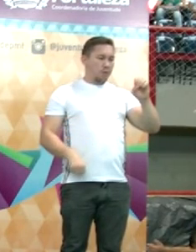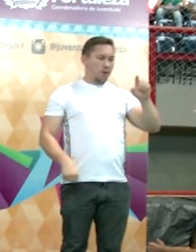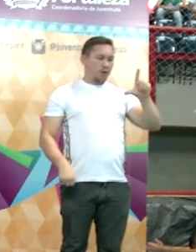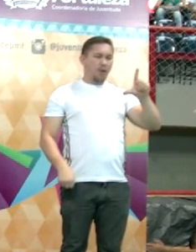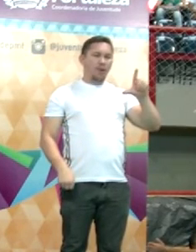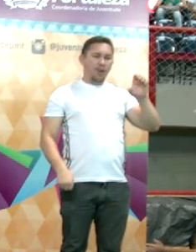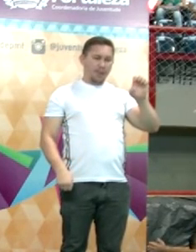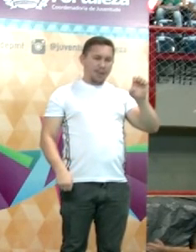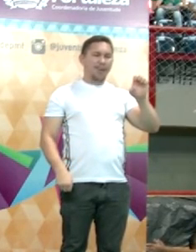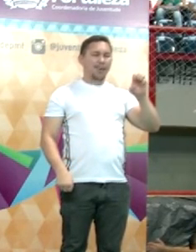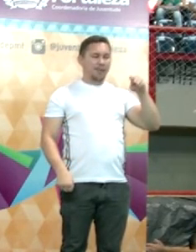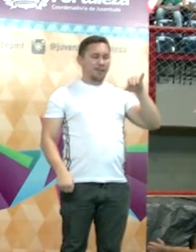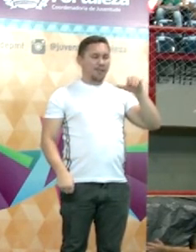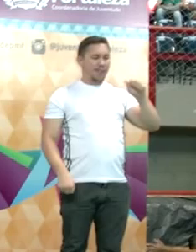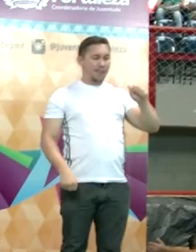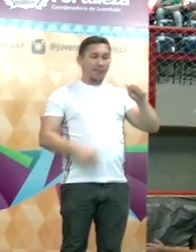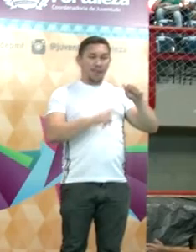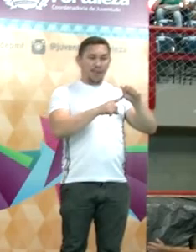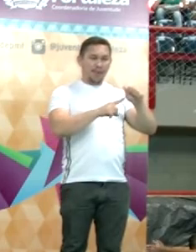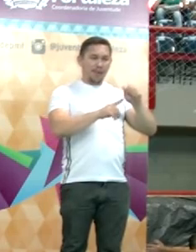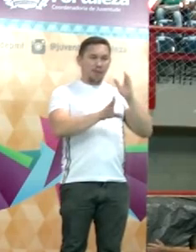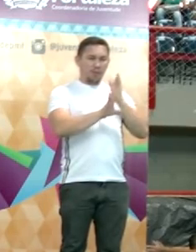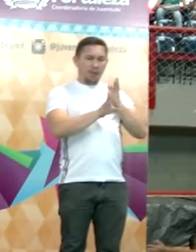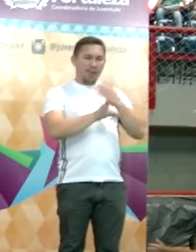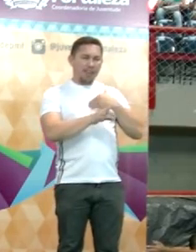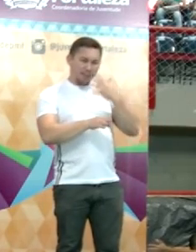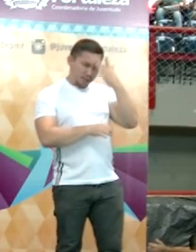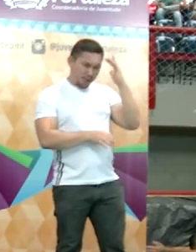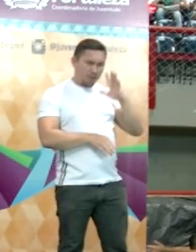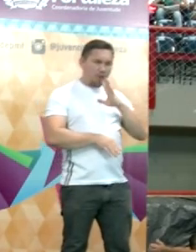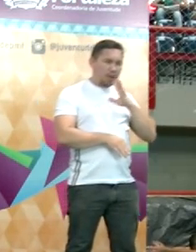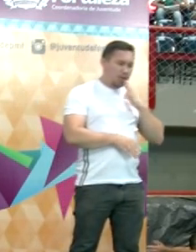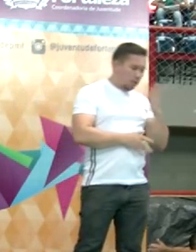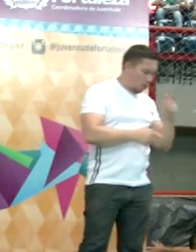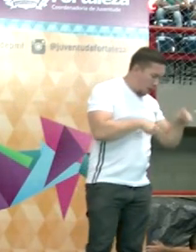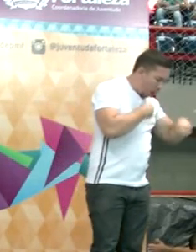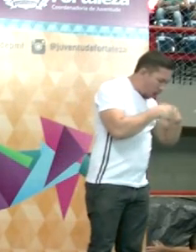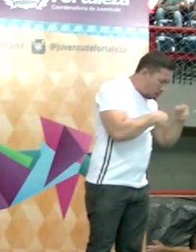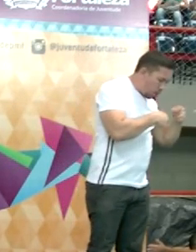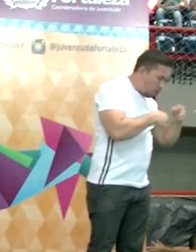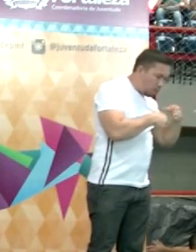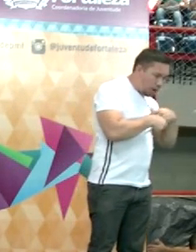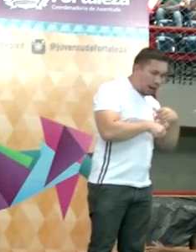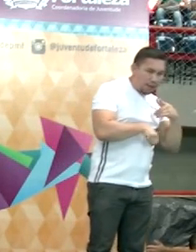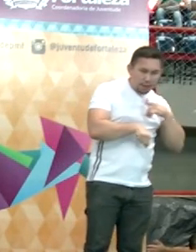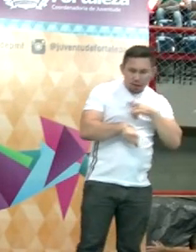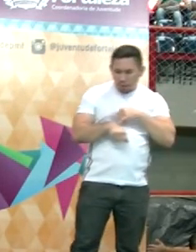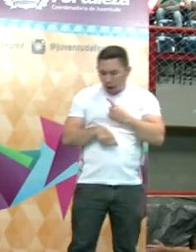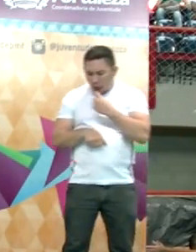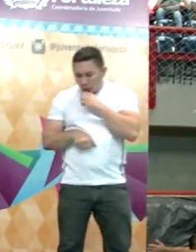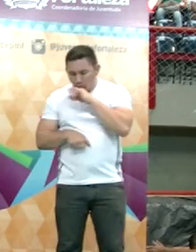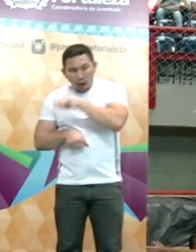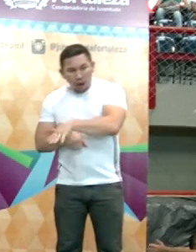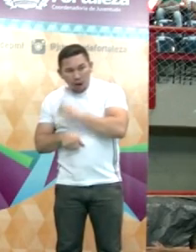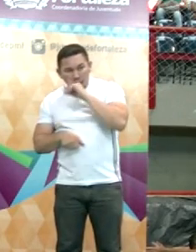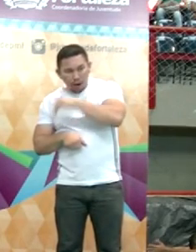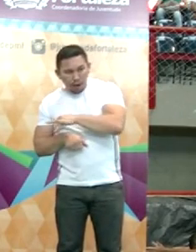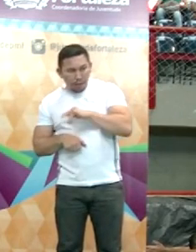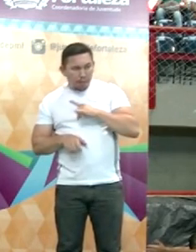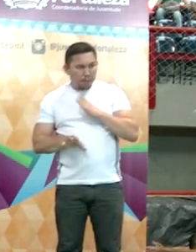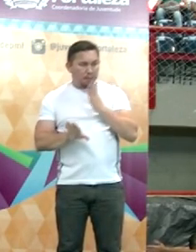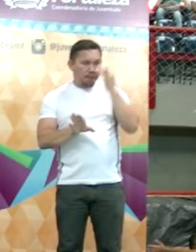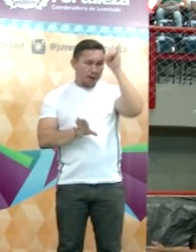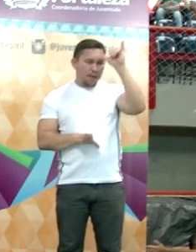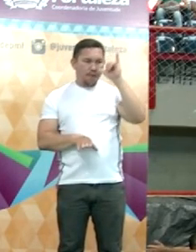pessoa come, aí ela coloca o dedo na garganta para vomitar, para poder não engordar. E às vezes a pessoa ela já está